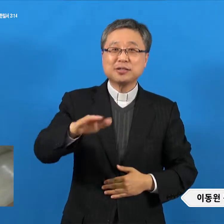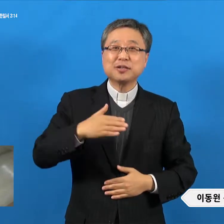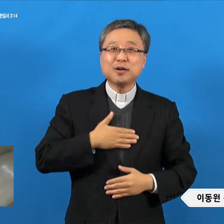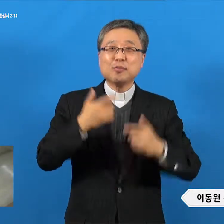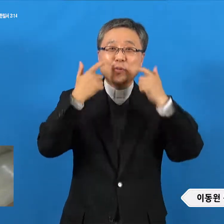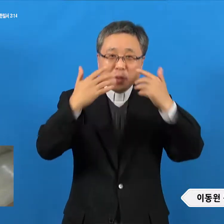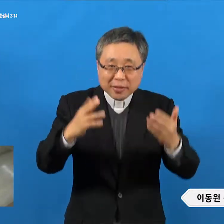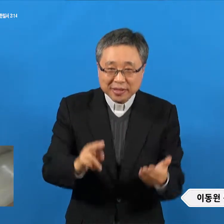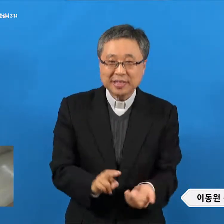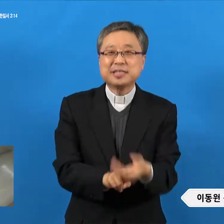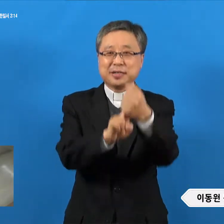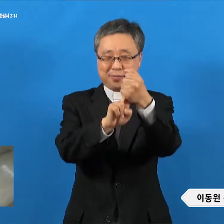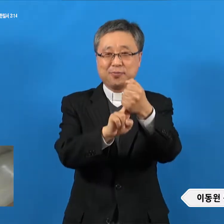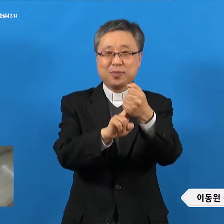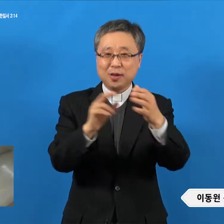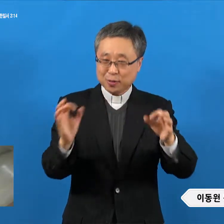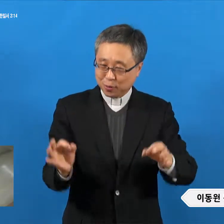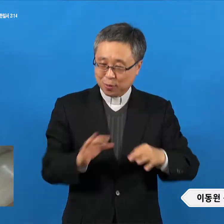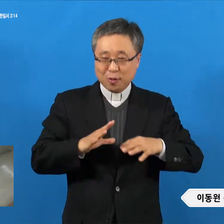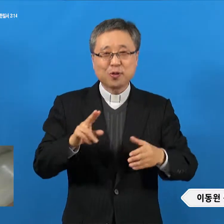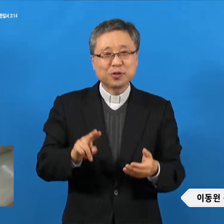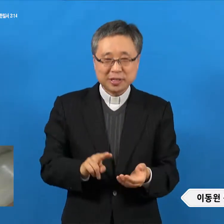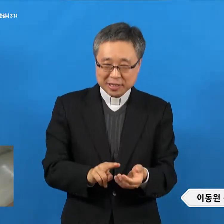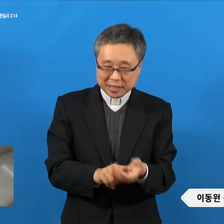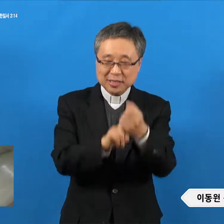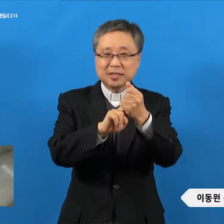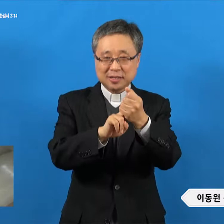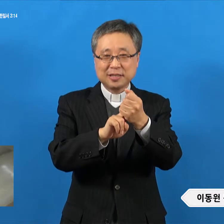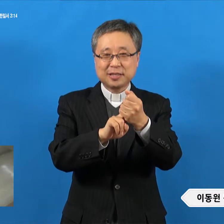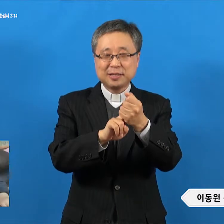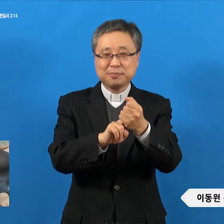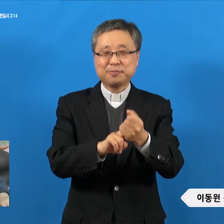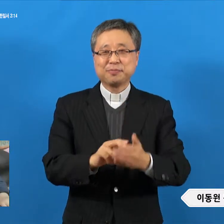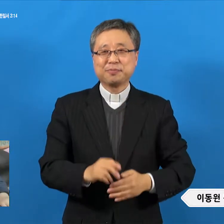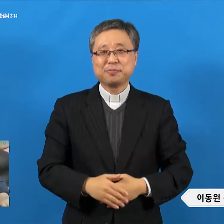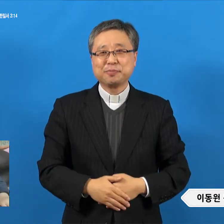분명한 기적입니다. 놀라운 기적이 아닐 수가 없었습니다.